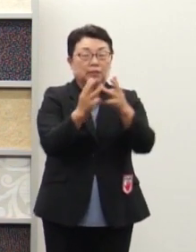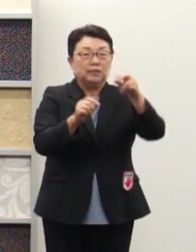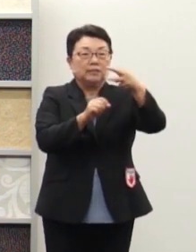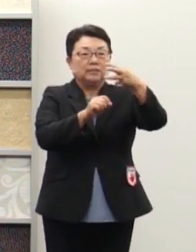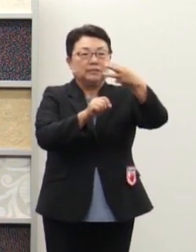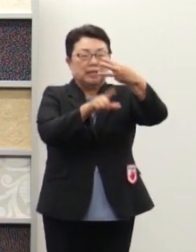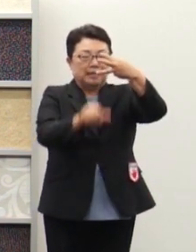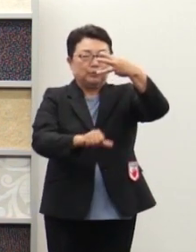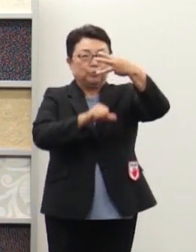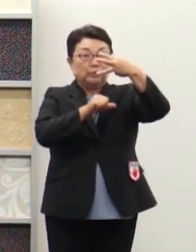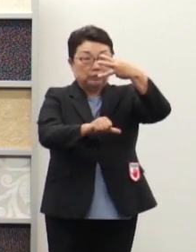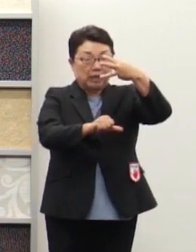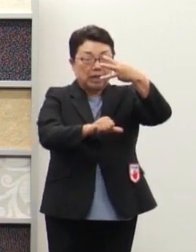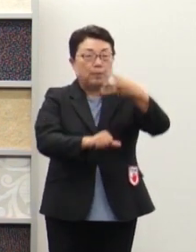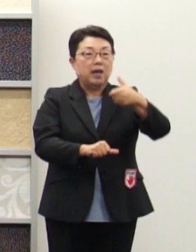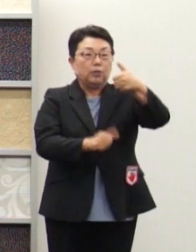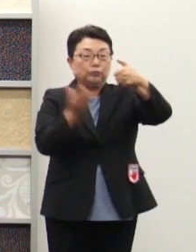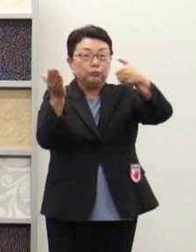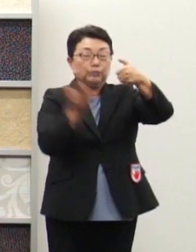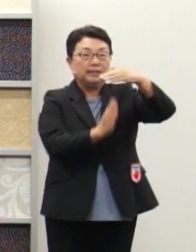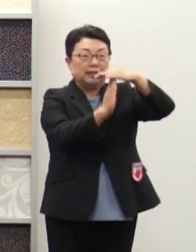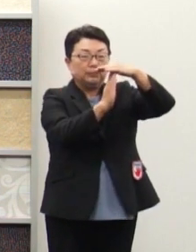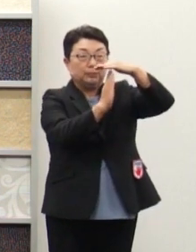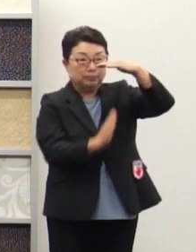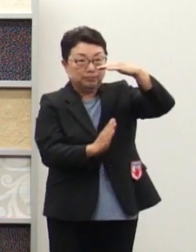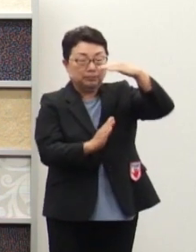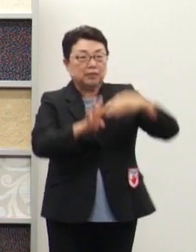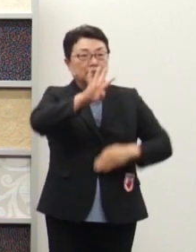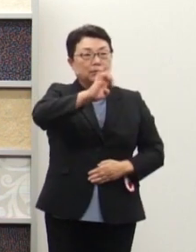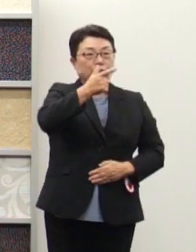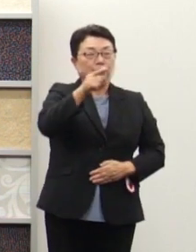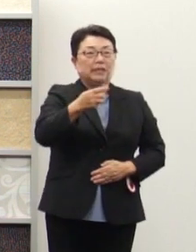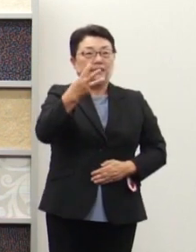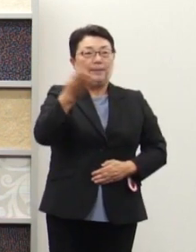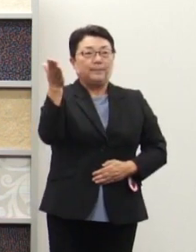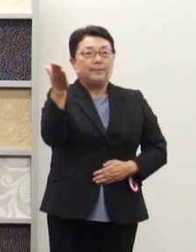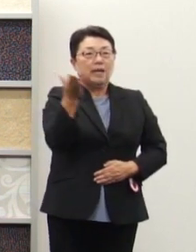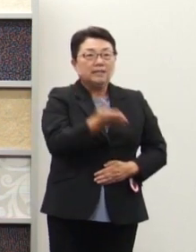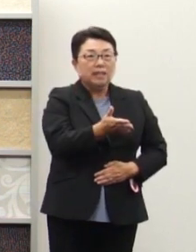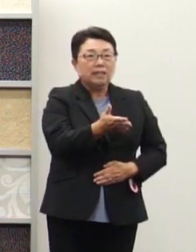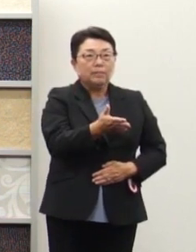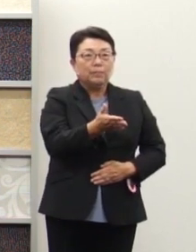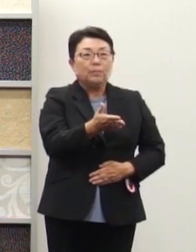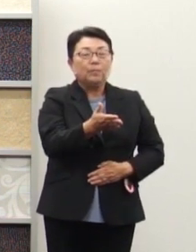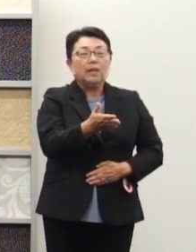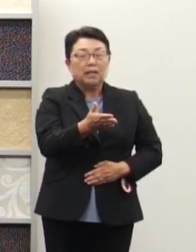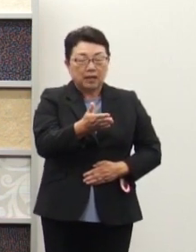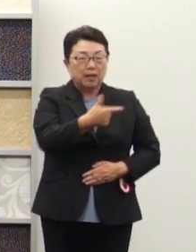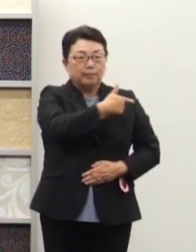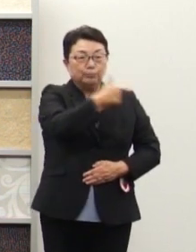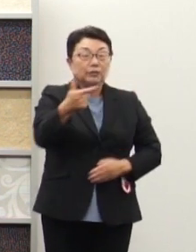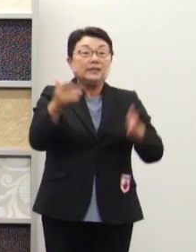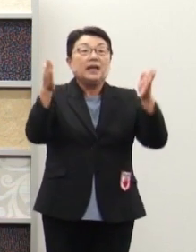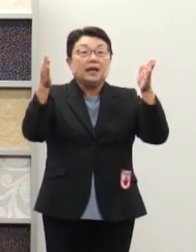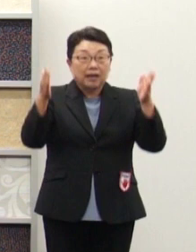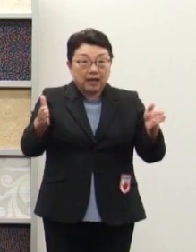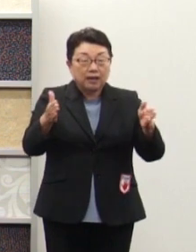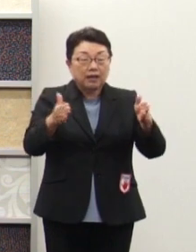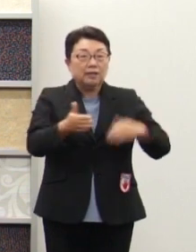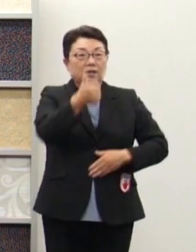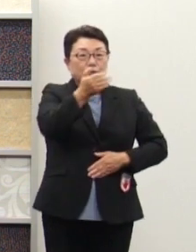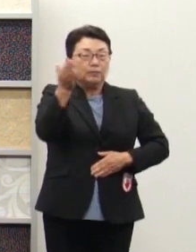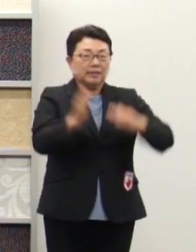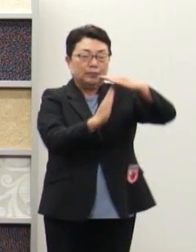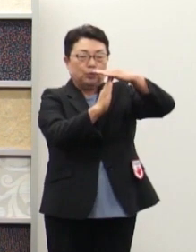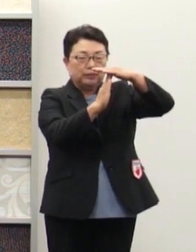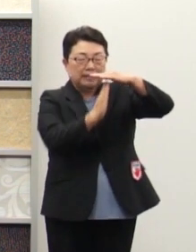日に 50% を切る 46.3% となって以来、6日間連続で 50% を下回っ